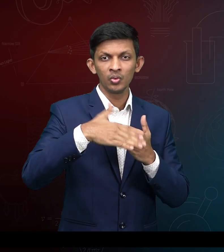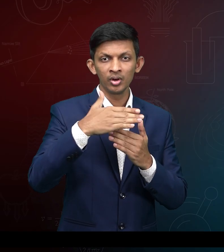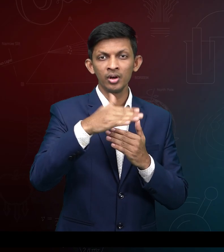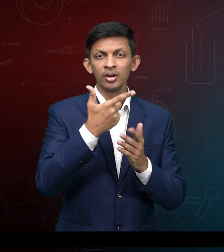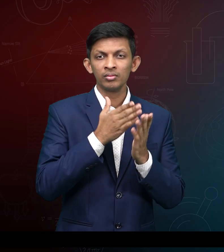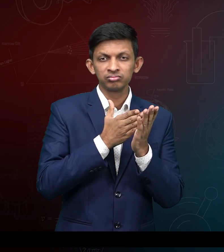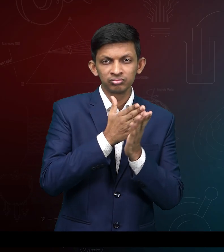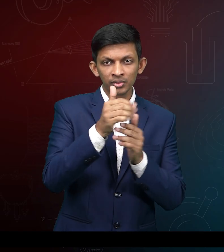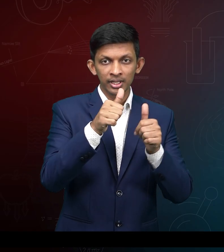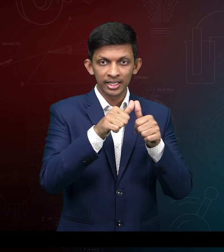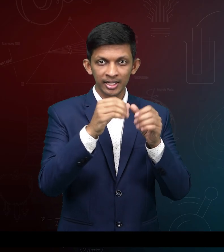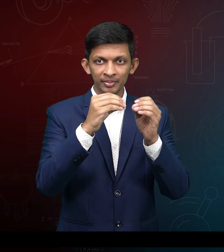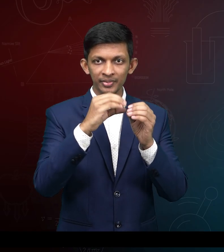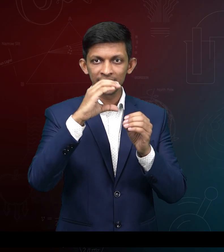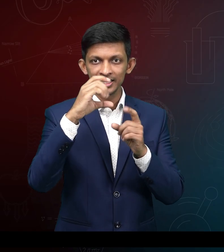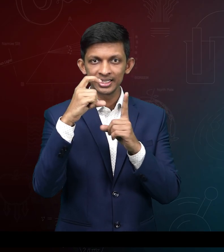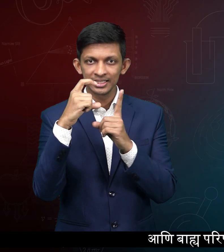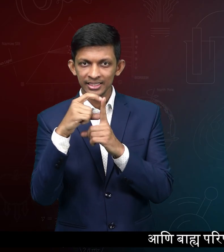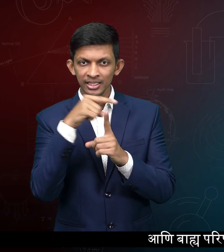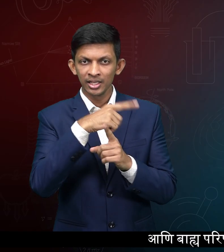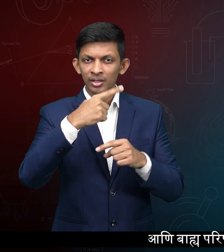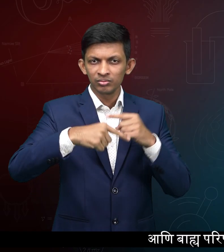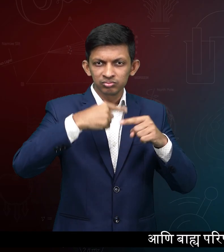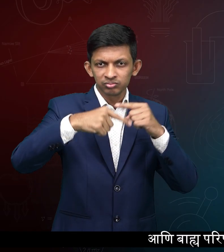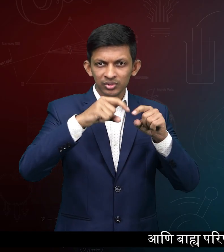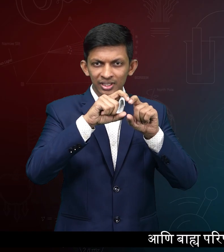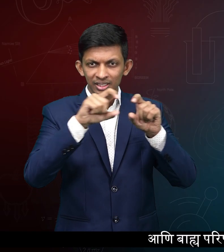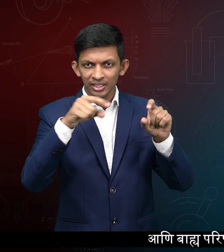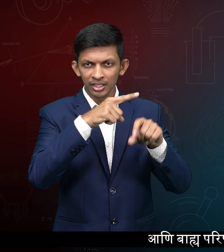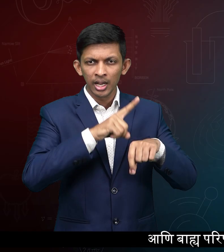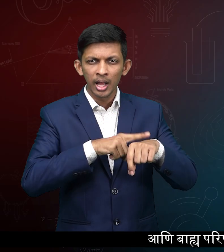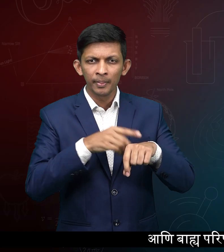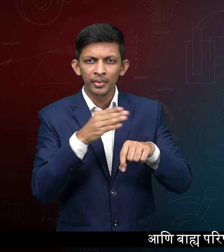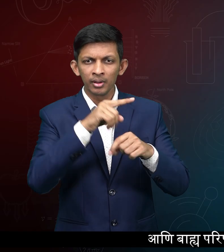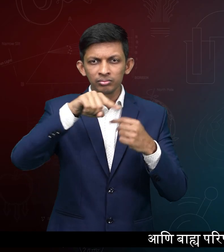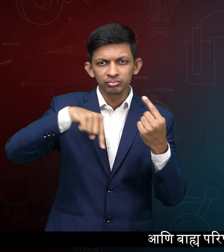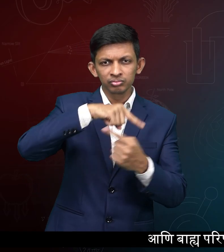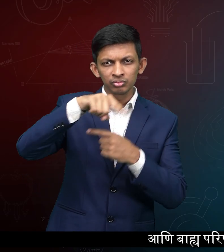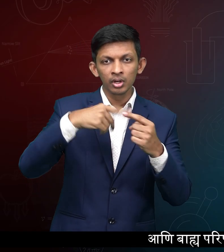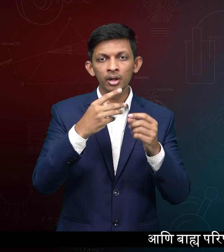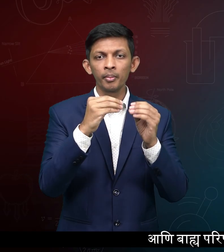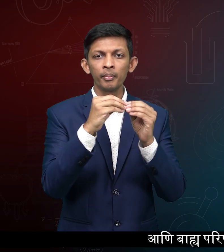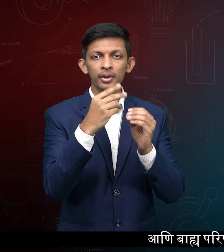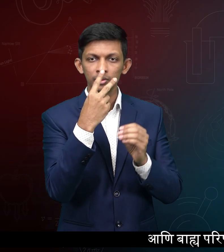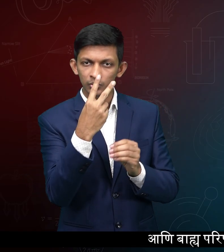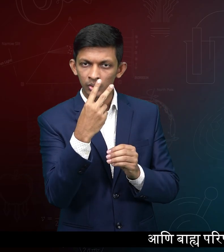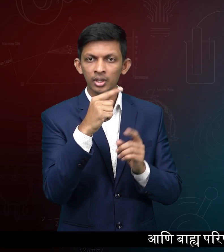ABCD दिशेने असते आणि बाह्य परिपथात तो B2 आणि B2 ते B1 या दिशेने